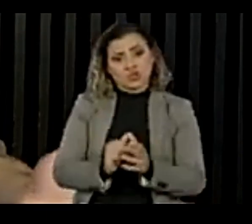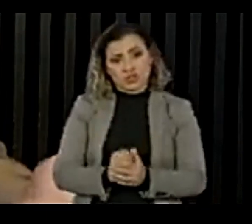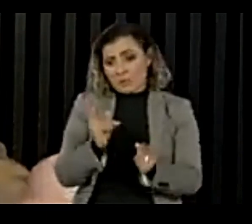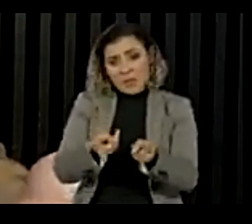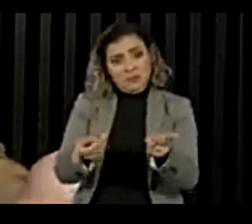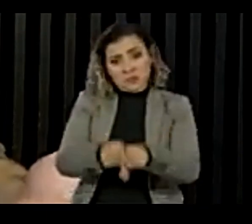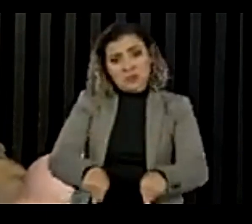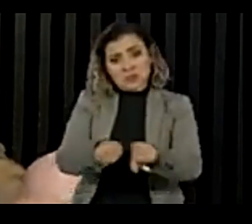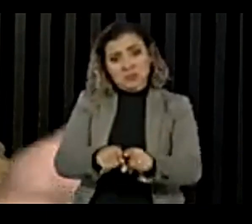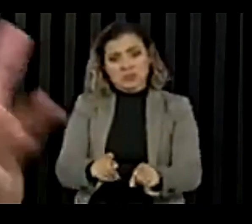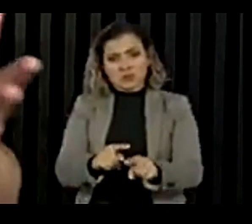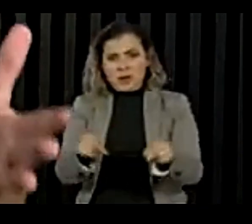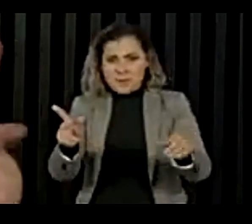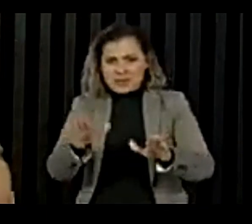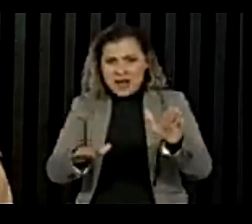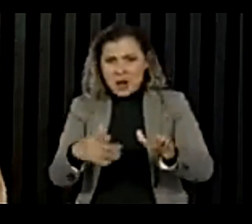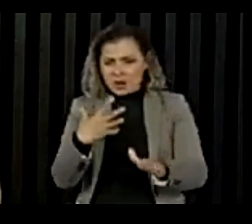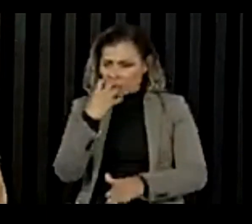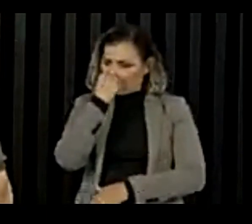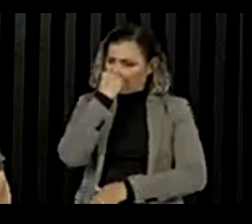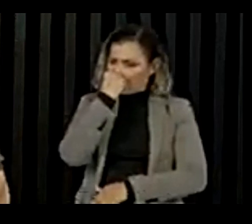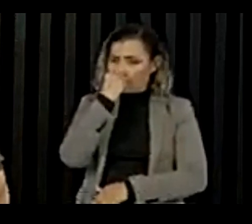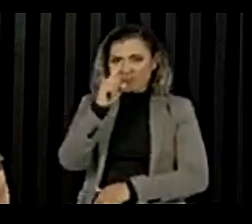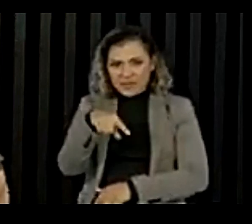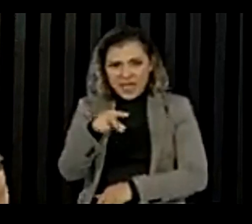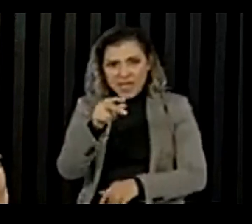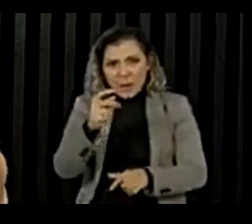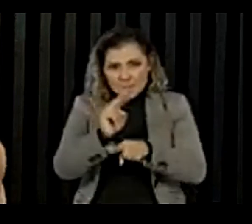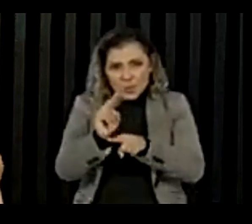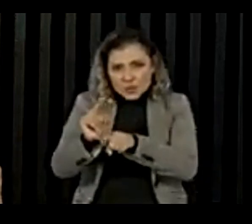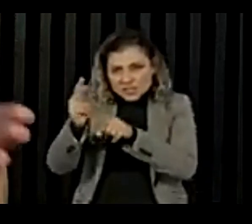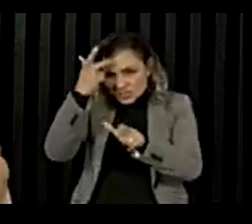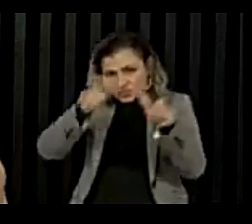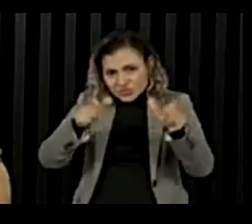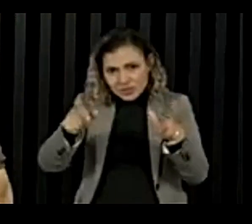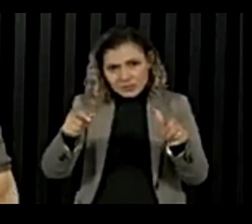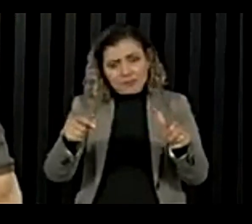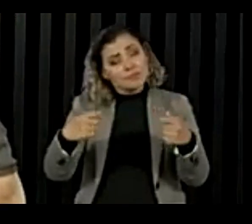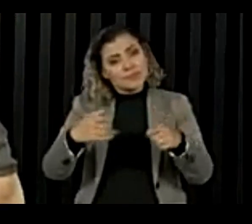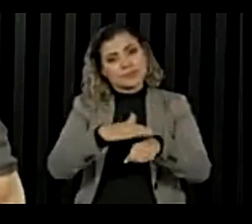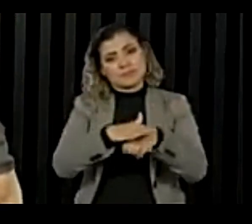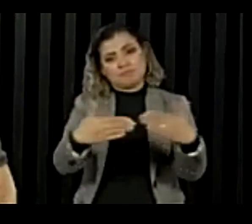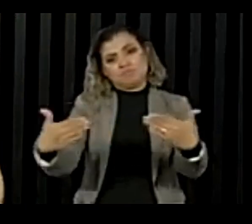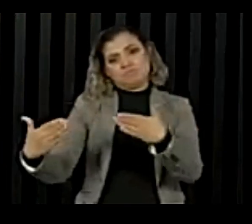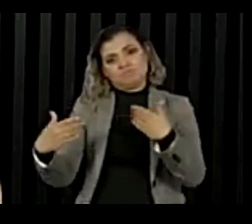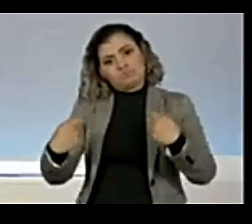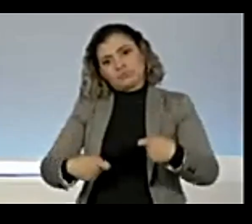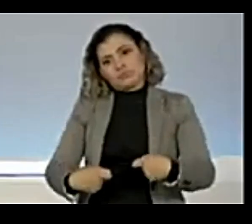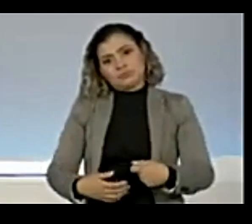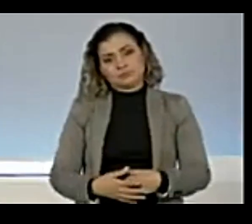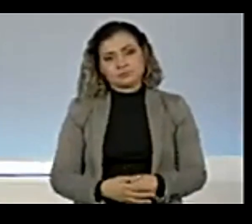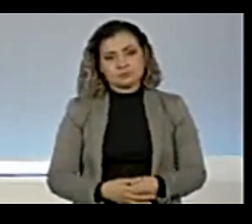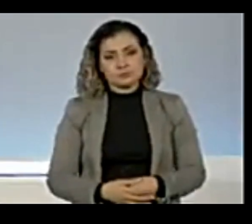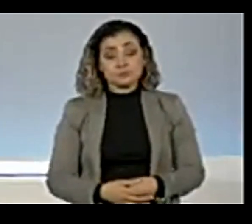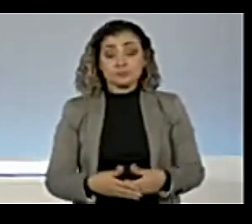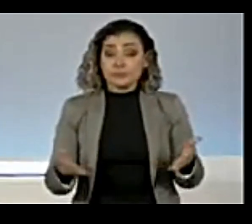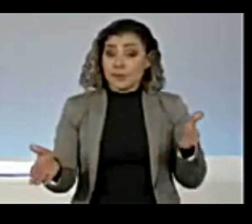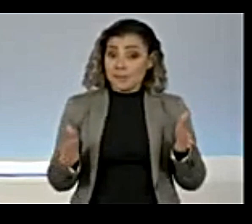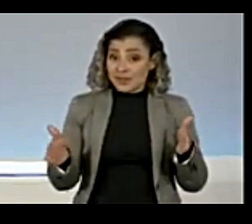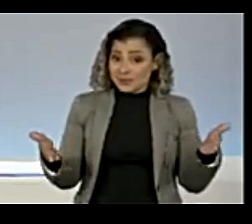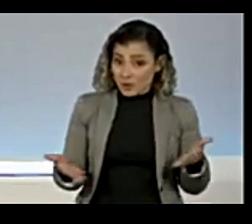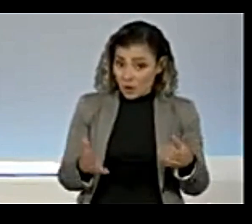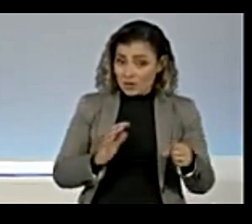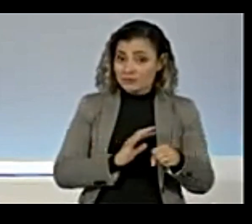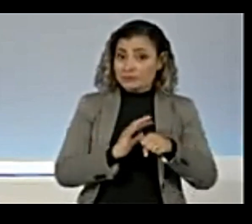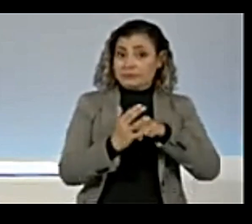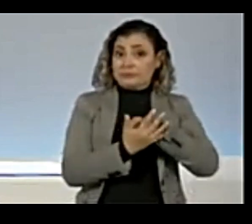se silenciar perante os erros é a solução para preservar a saúde mental de alguém? A gente precisa ter esse diálogo. Ô Felipe, a gente está vivendo uma